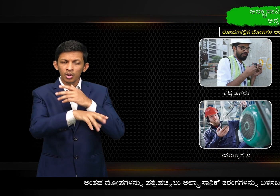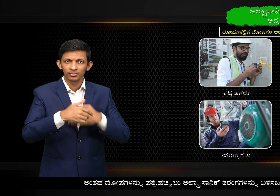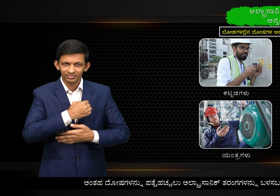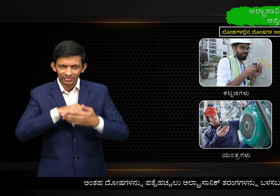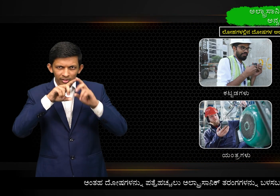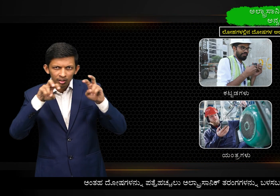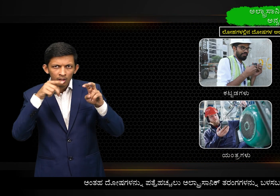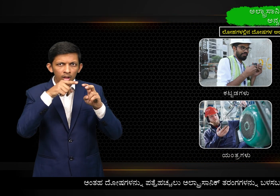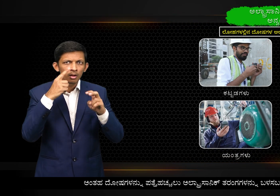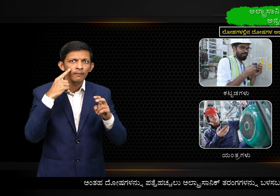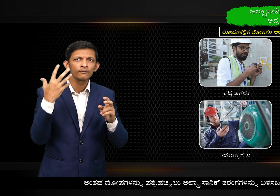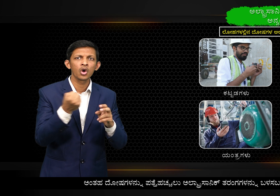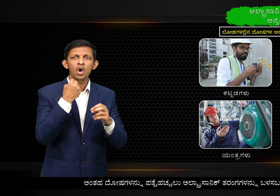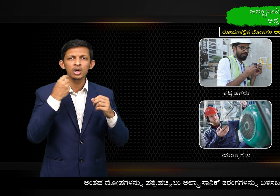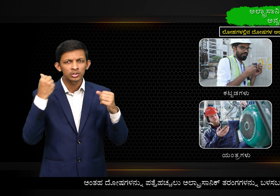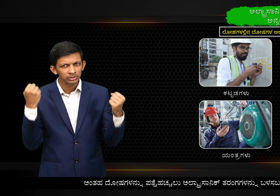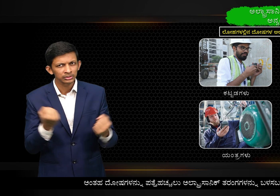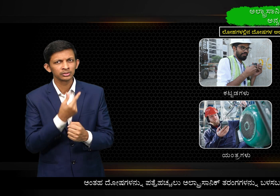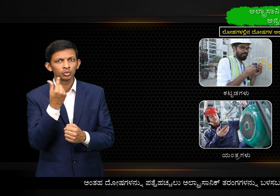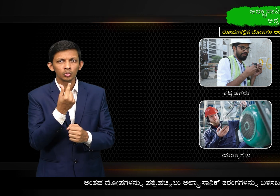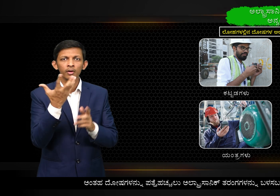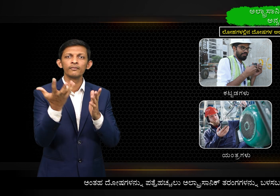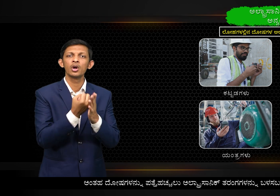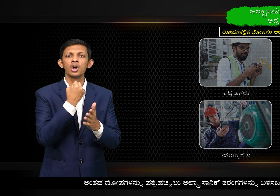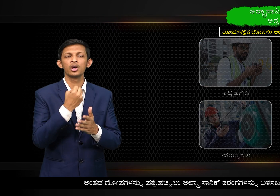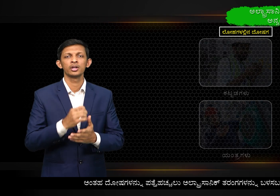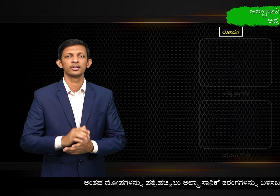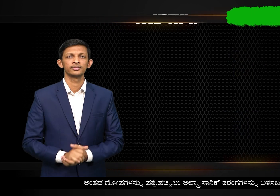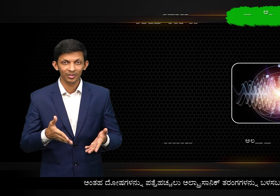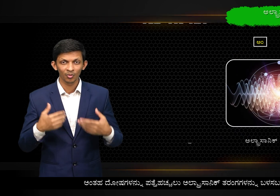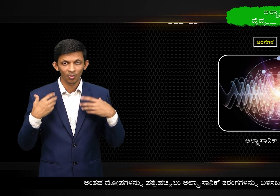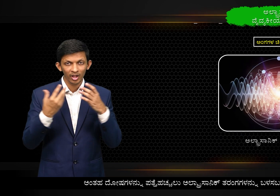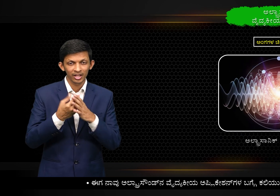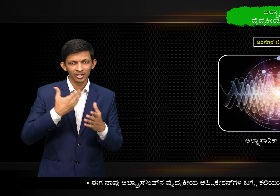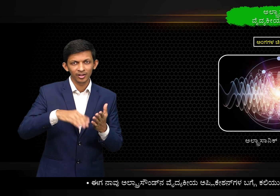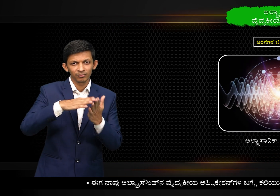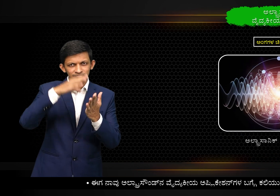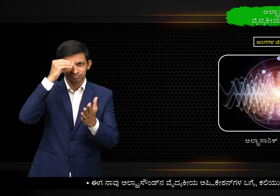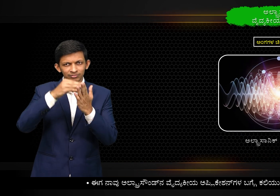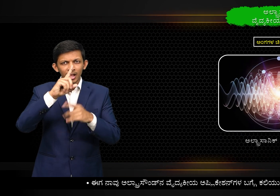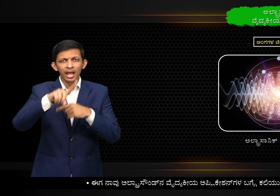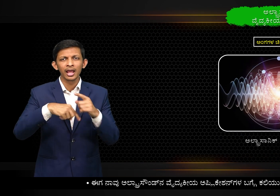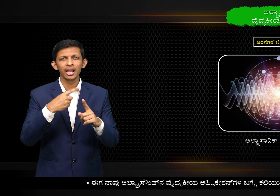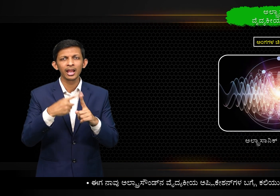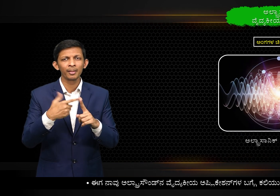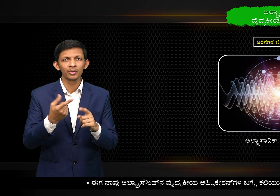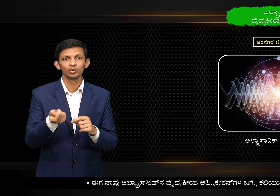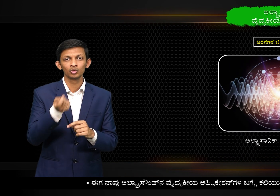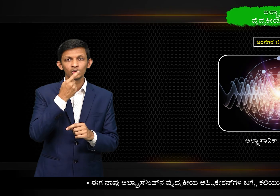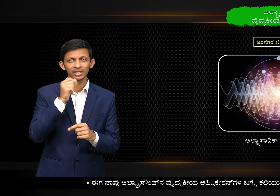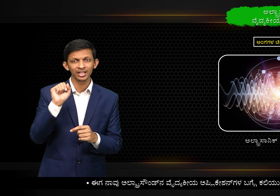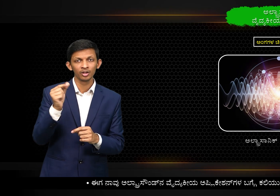ಅಂತಹ ದೋಷಗಳನ್ನು ಪತ್ತೆ ಹಚ್ಚಲು ಅಲ್ಟ್ರಾಸಾನಿಕ್ ತರಂಗಗಳನ್ನು ಬಳಸಬಹುದು. ಈಗ ನಾವು ಅಲ್ಟ್ರಾಸೌಂಡ್ನ